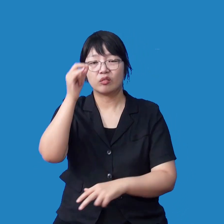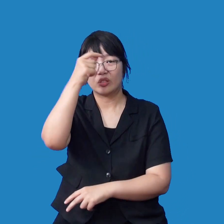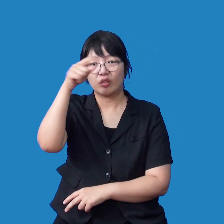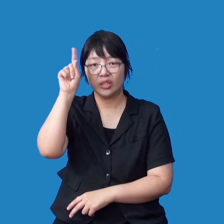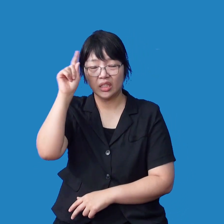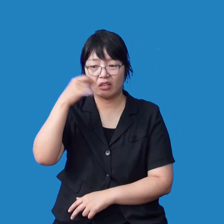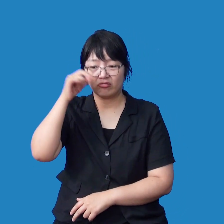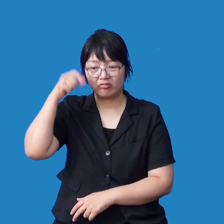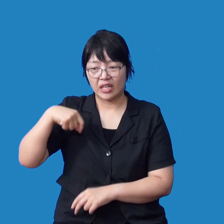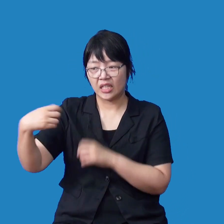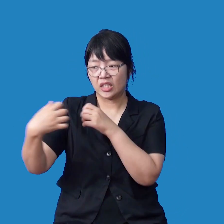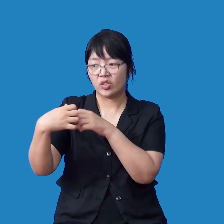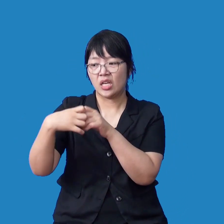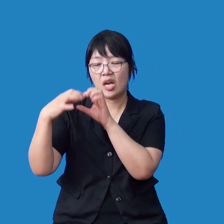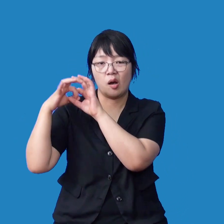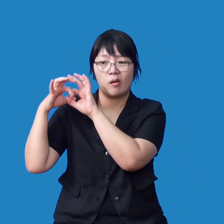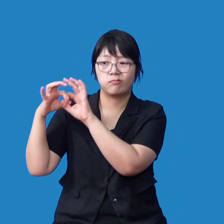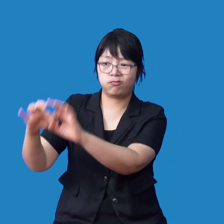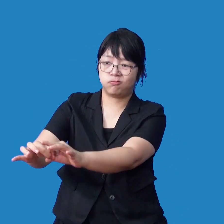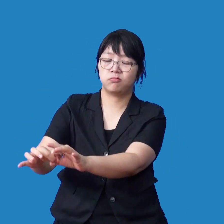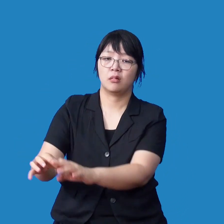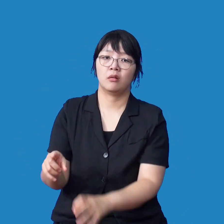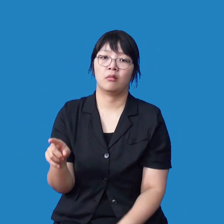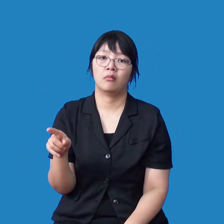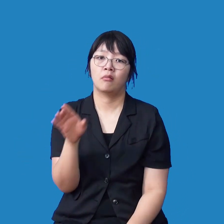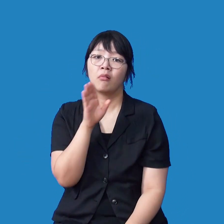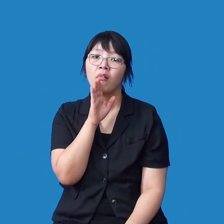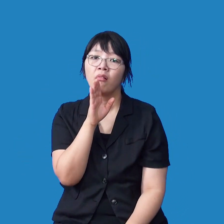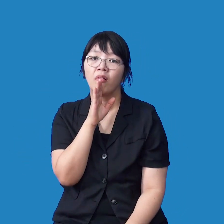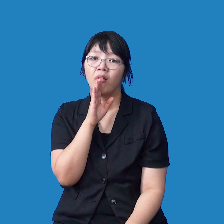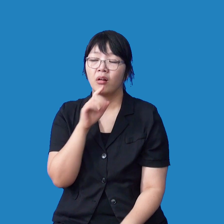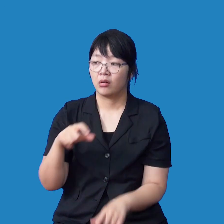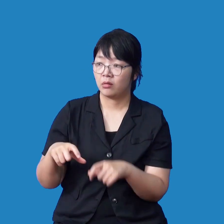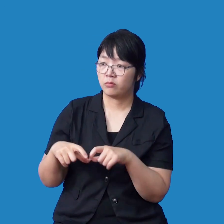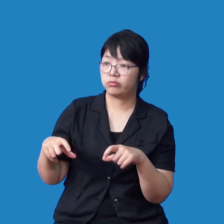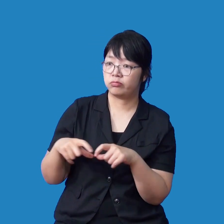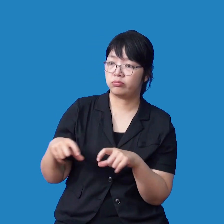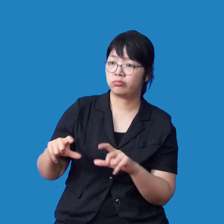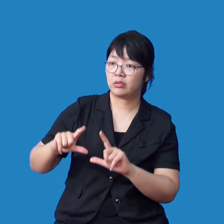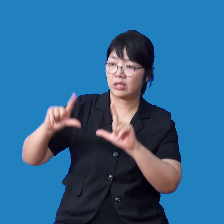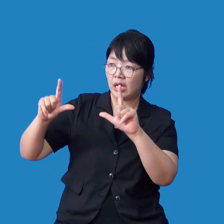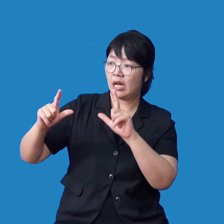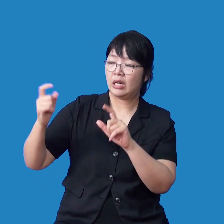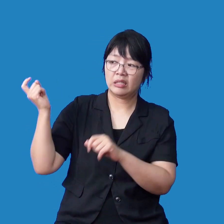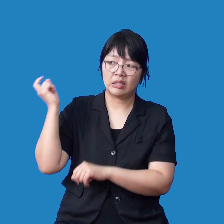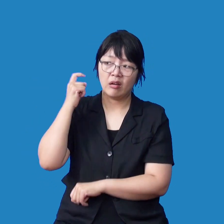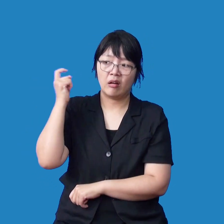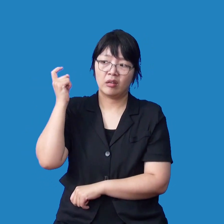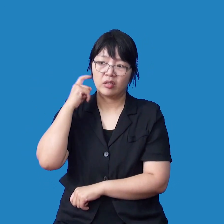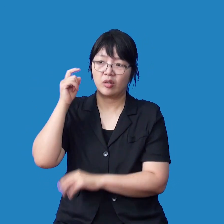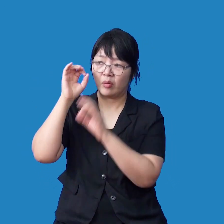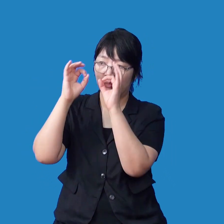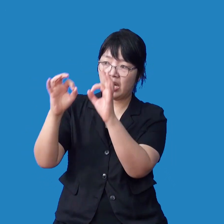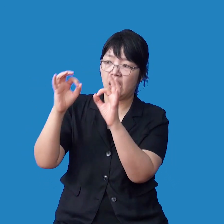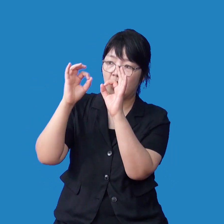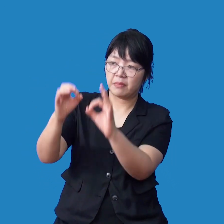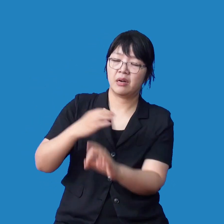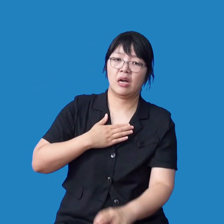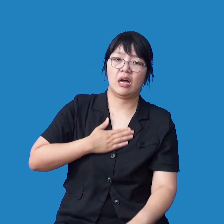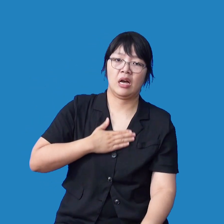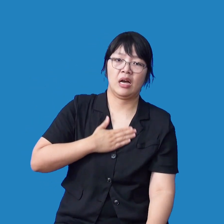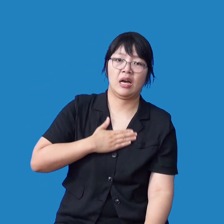유크레인과 러시아의 전쟁의 뉴스를 우리는 일상으로 접하며 살고 있지 않습니까?